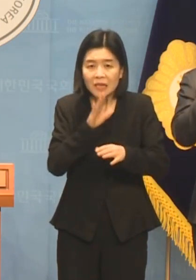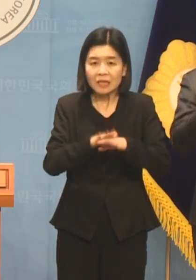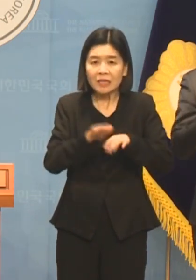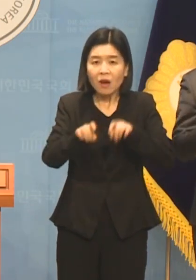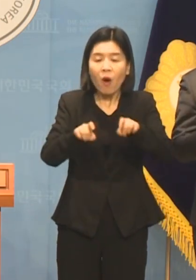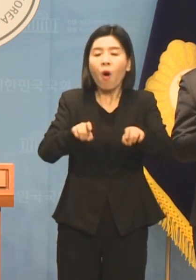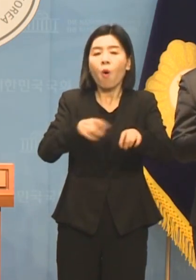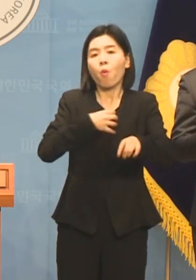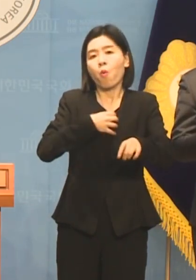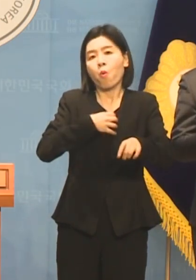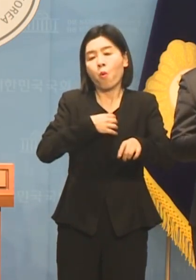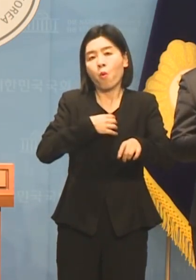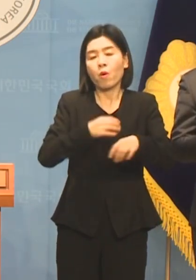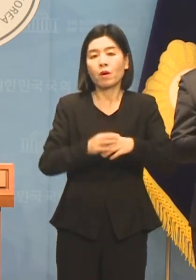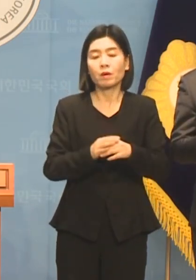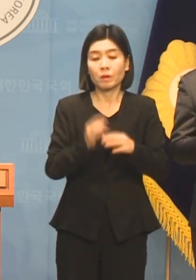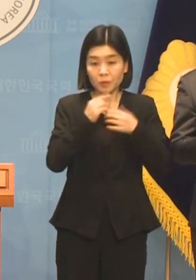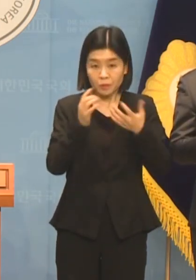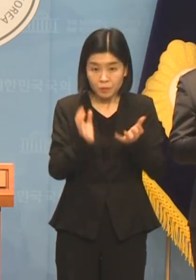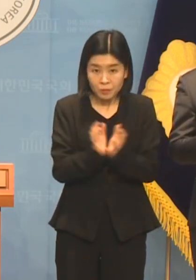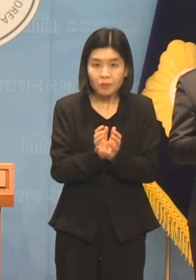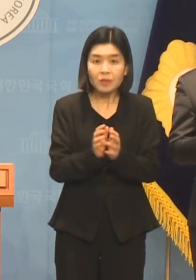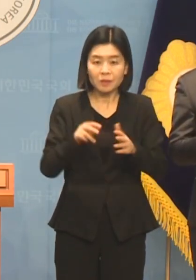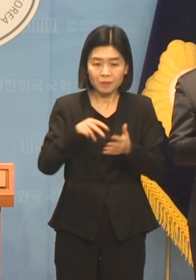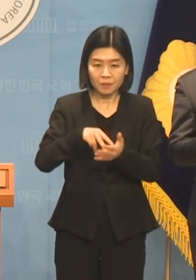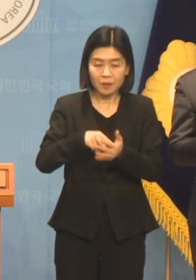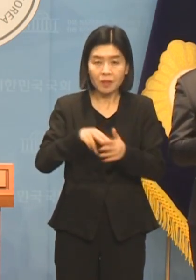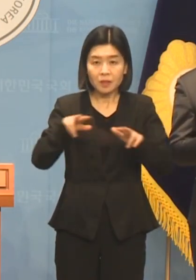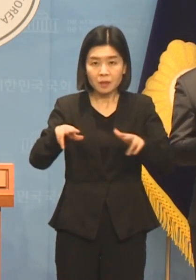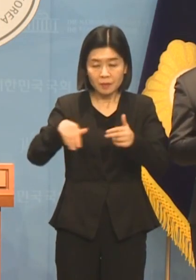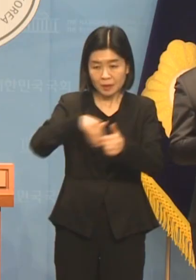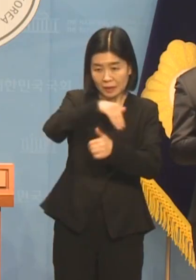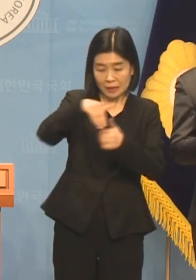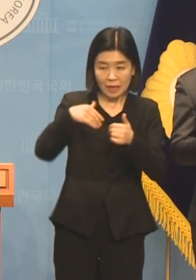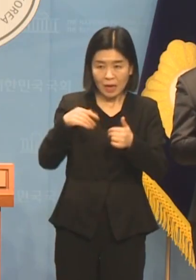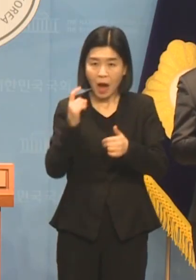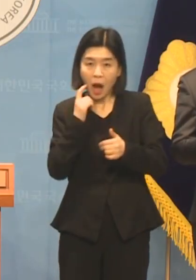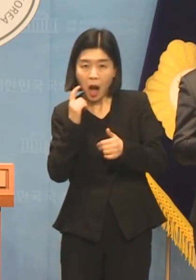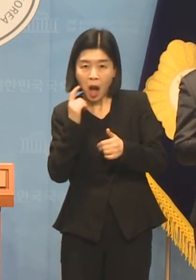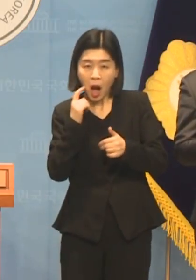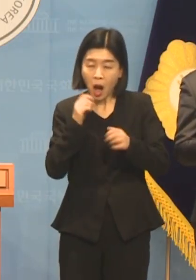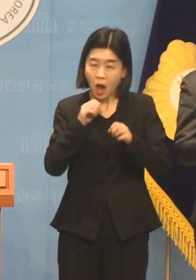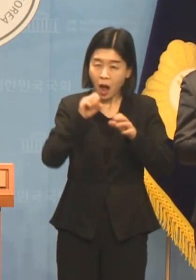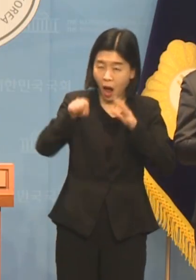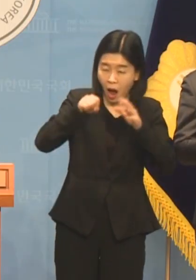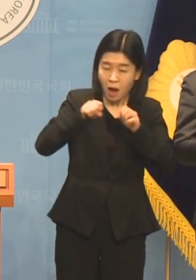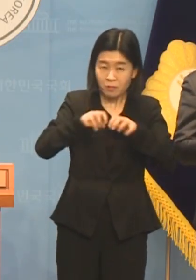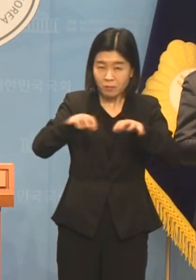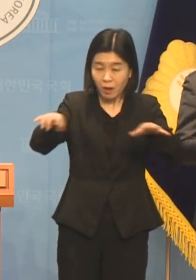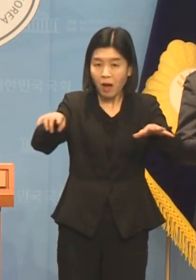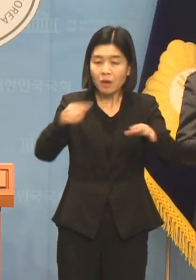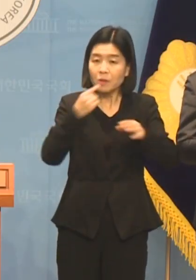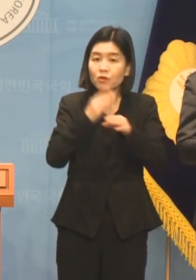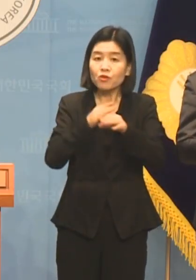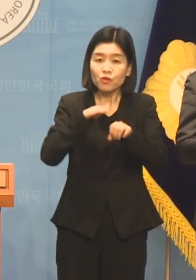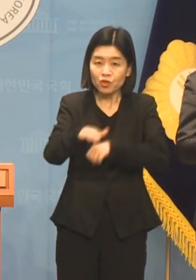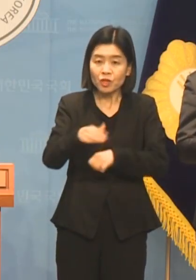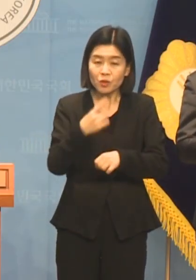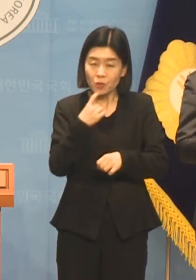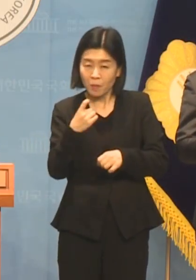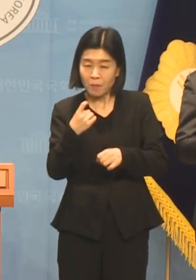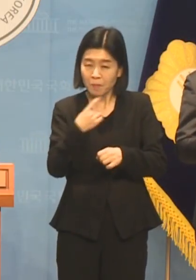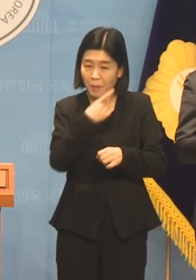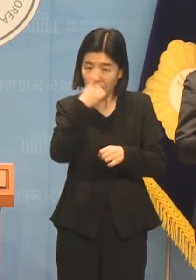큽니다. 민주당은 지금 벌어지고 있는 악의적 허위사실 유포와 민주주의 기관에 대한 위협이 단순한 해프닝이 아니라